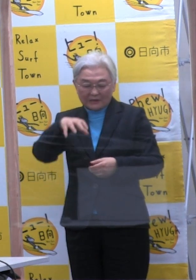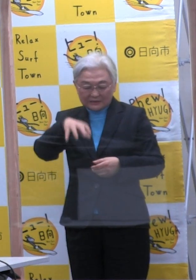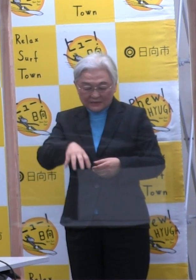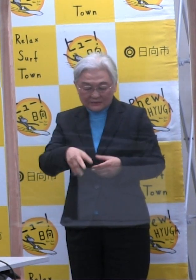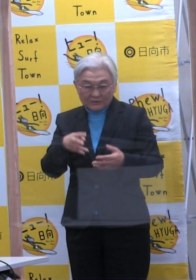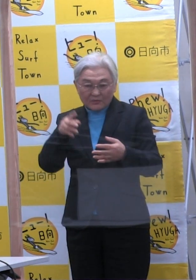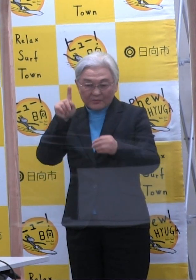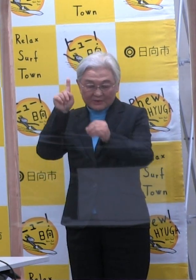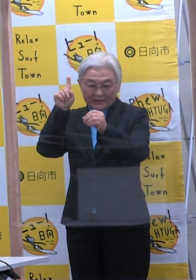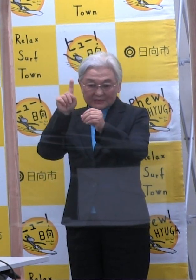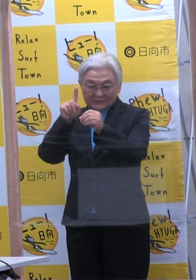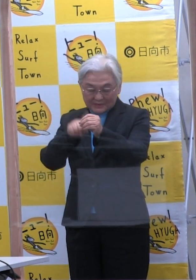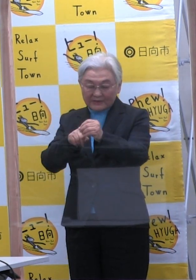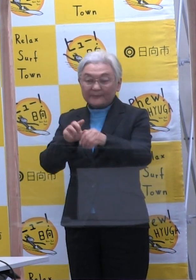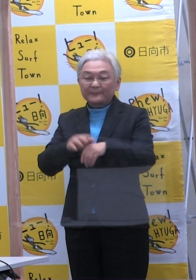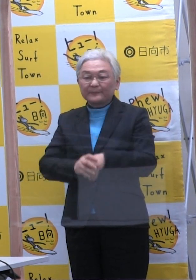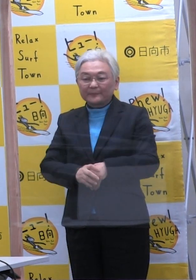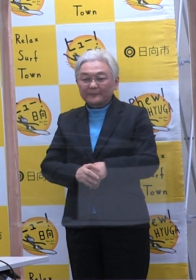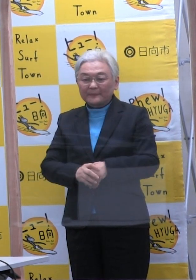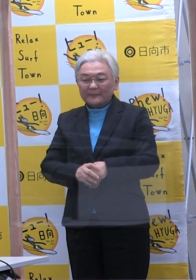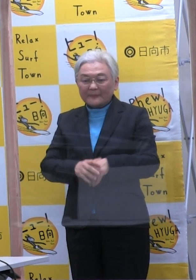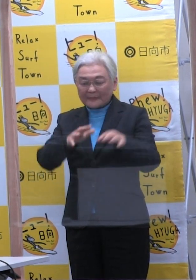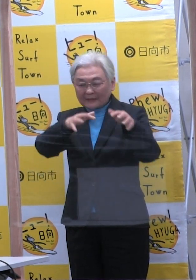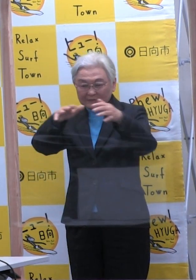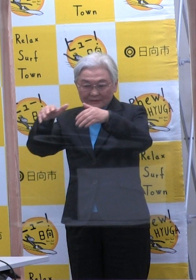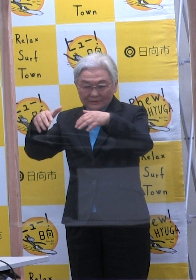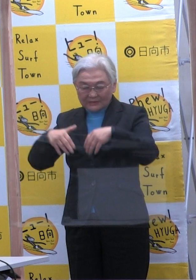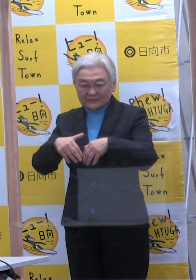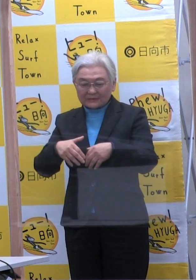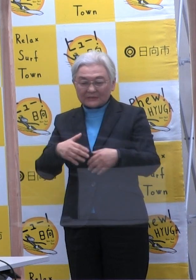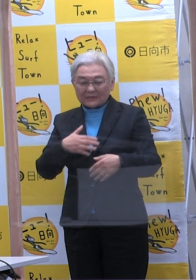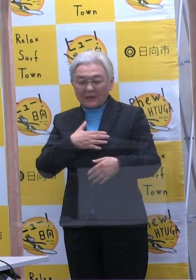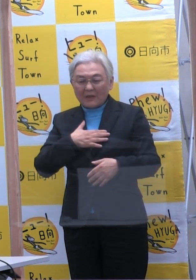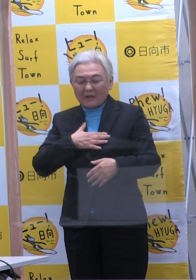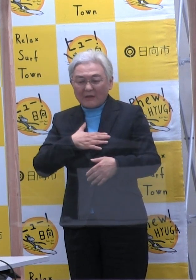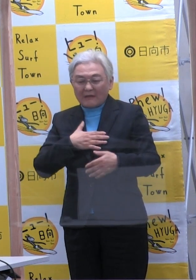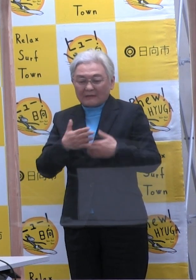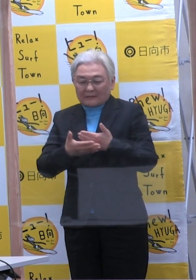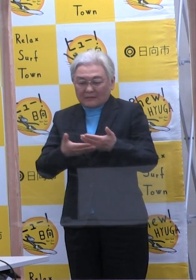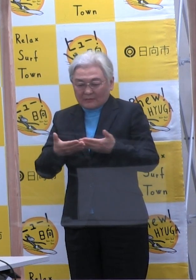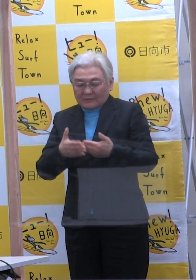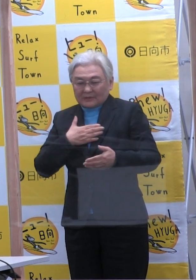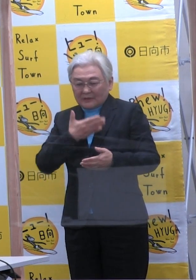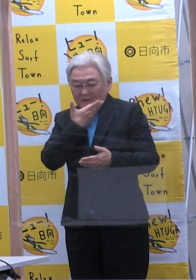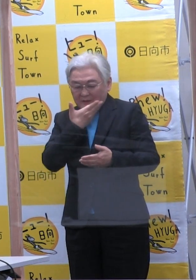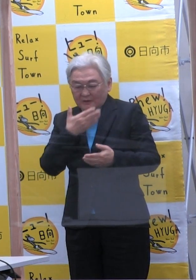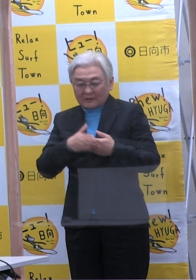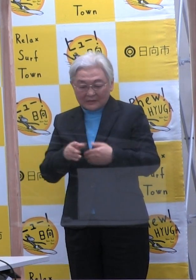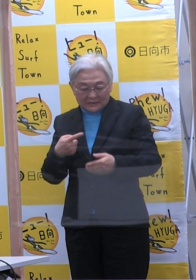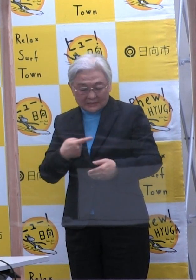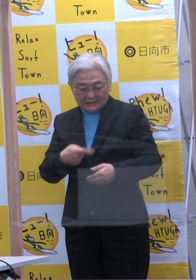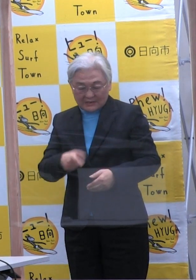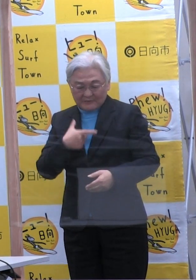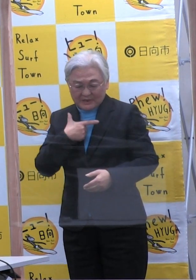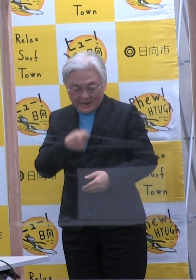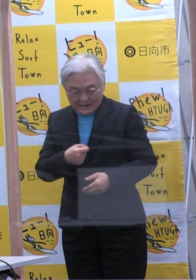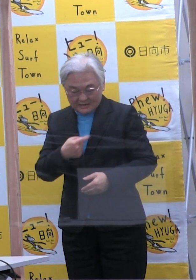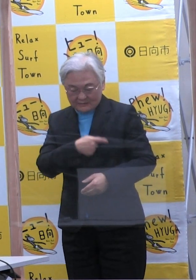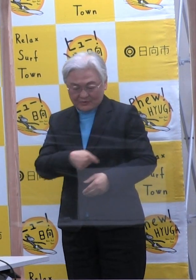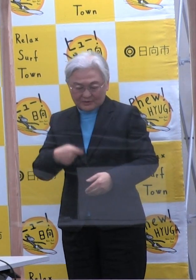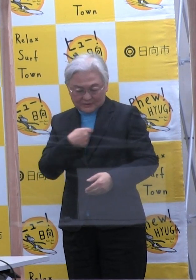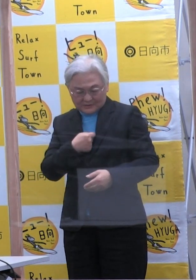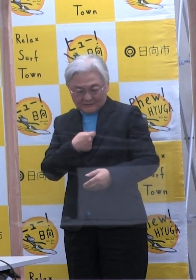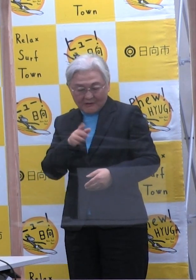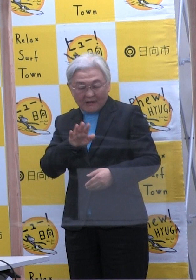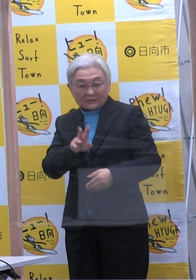を目指してたくさんの人たちに親しまれ、実際に行ってみたくなるような施設の